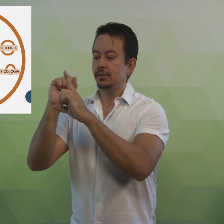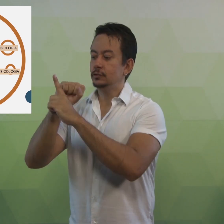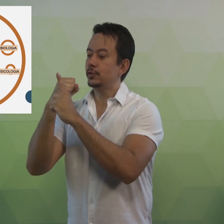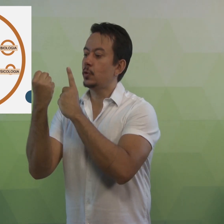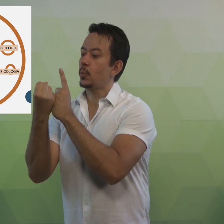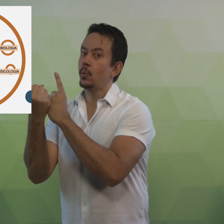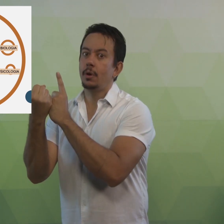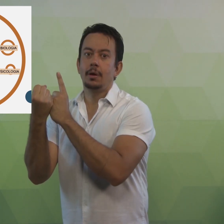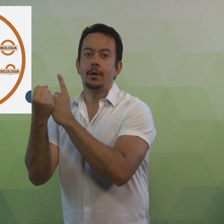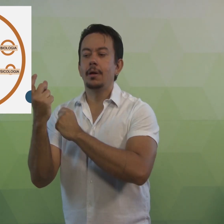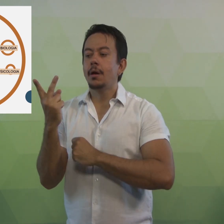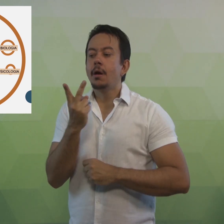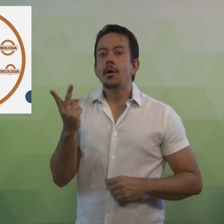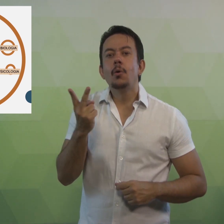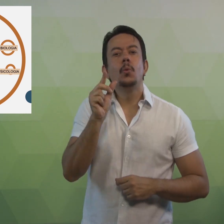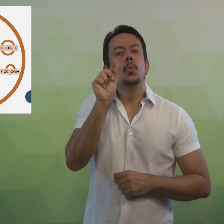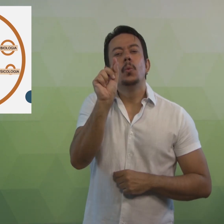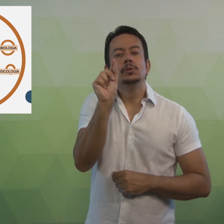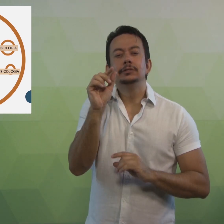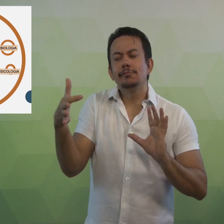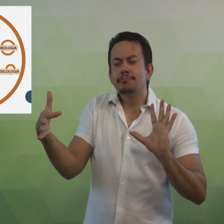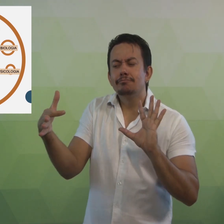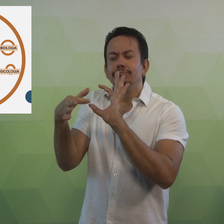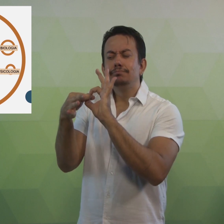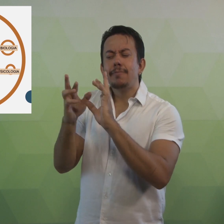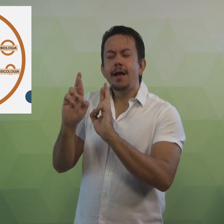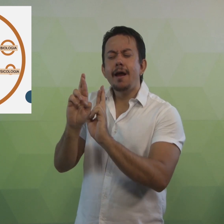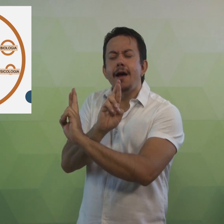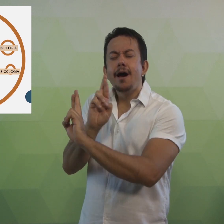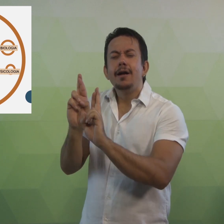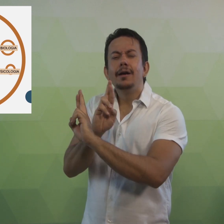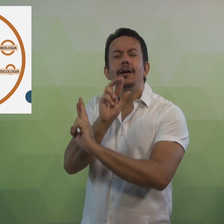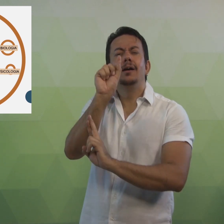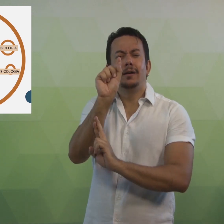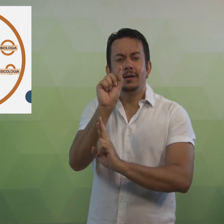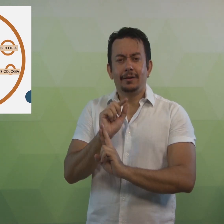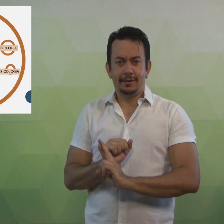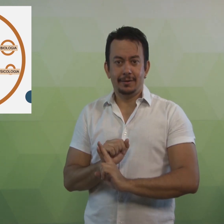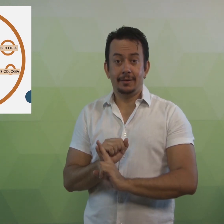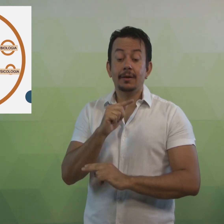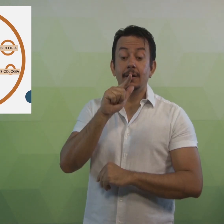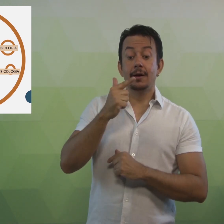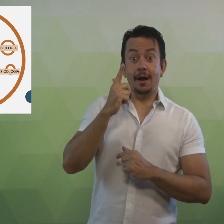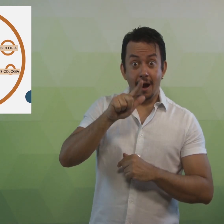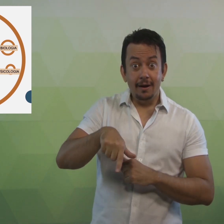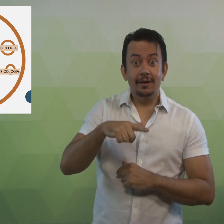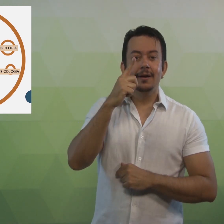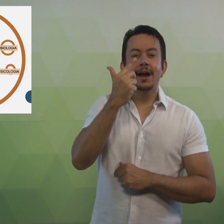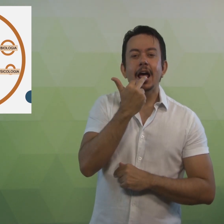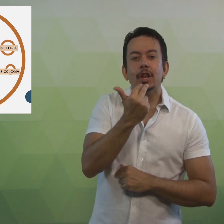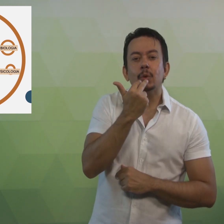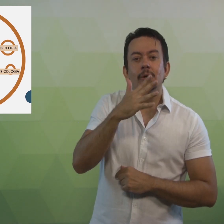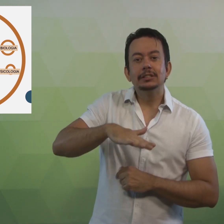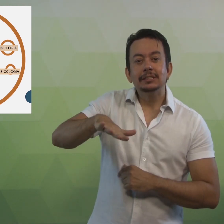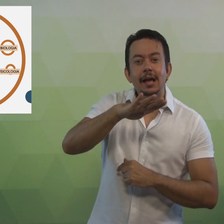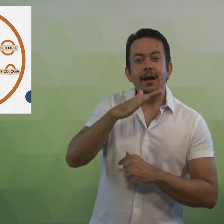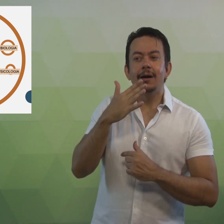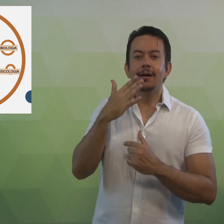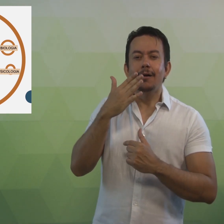a linguística, ao se unirem, elas podem se relacionar e trazer algum resultado? Como que funciona? A questão